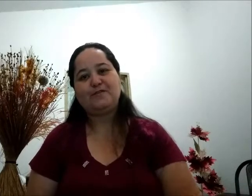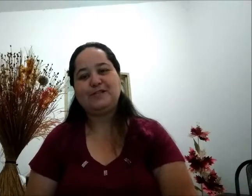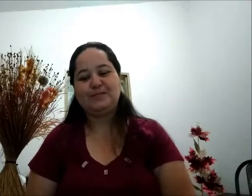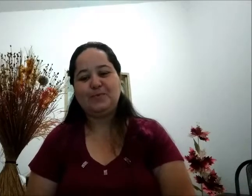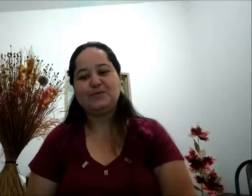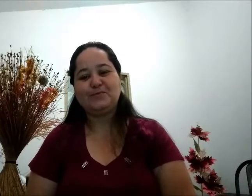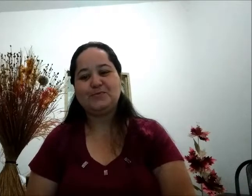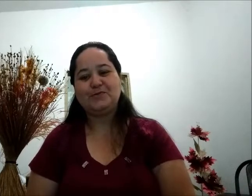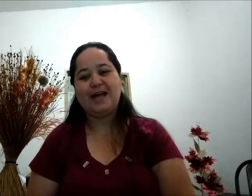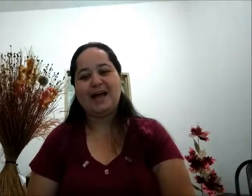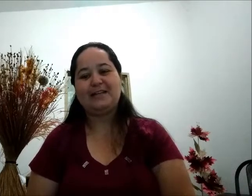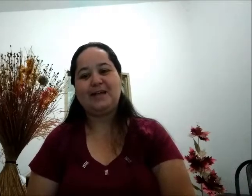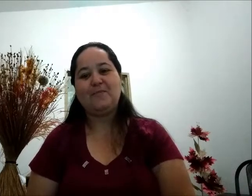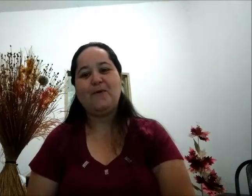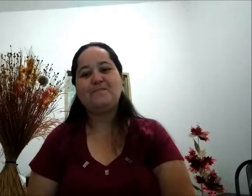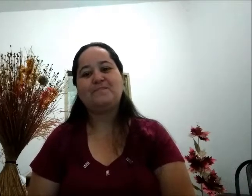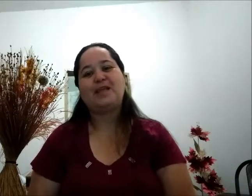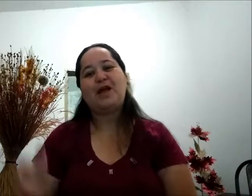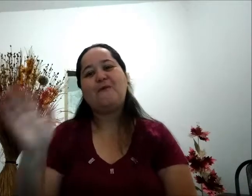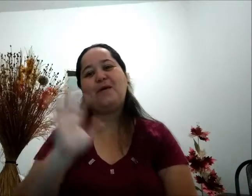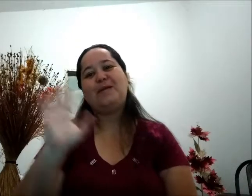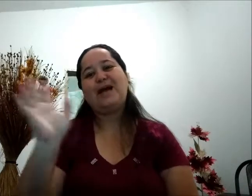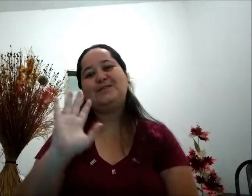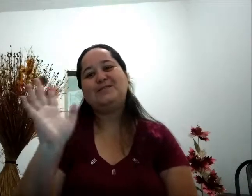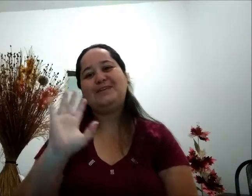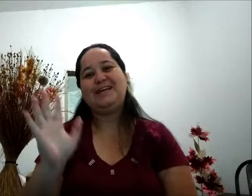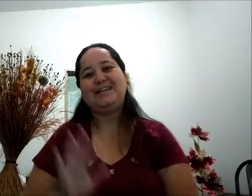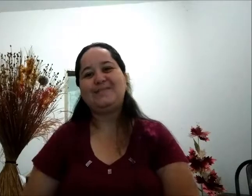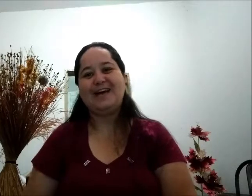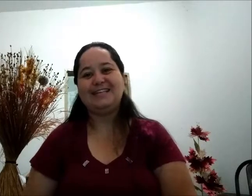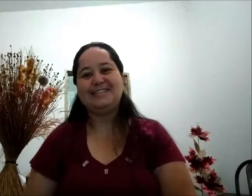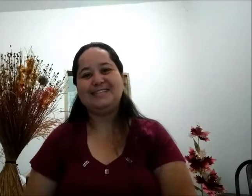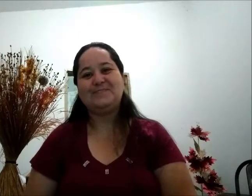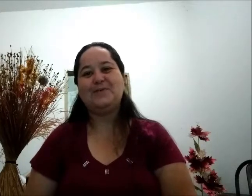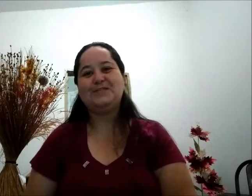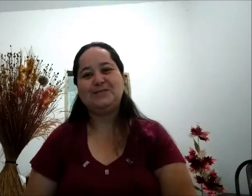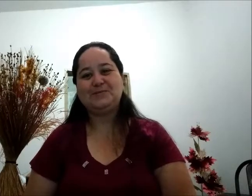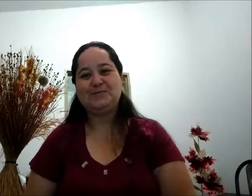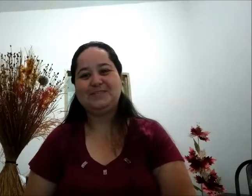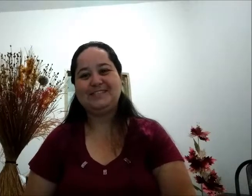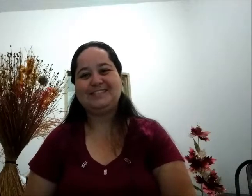vocês possam estudar, tá bom? Um abraço e até mais. Bons estudos!